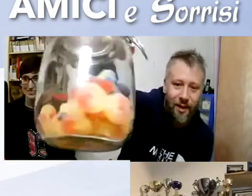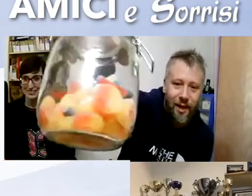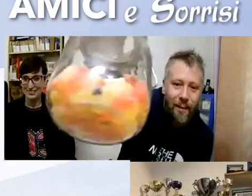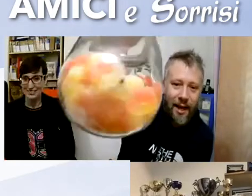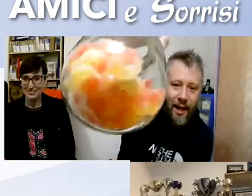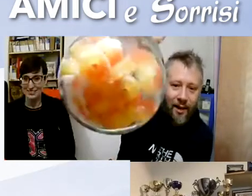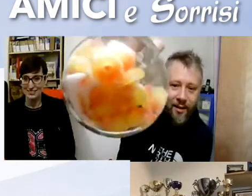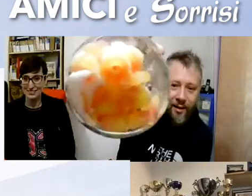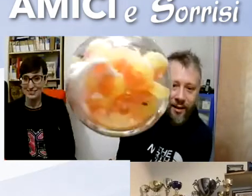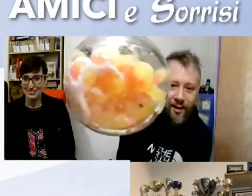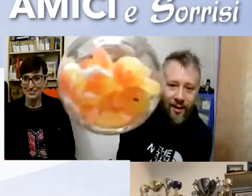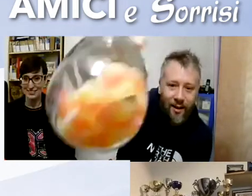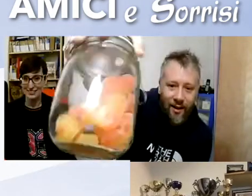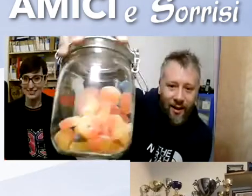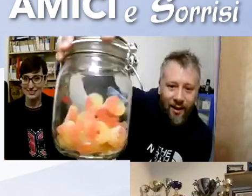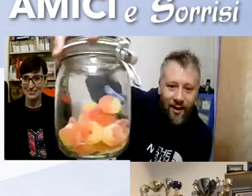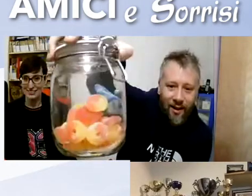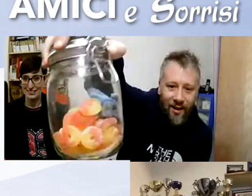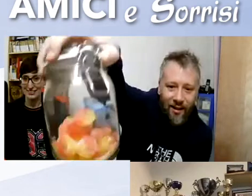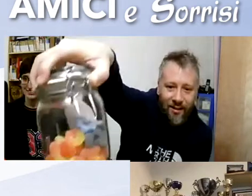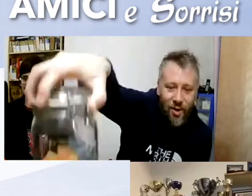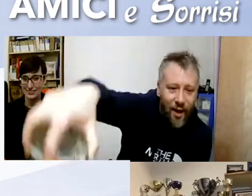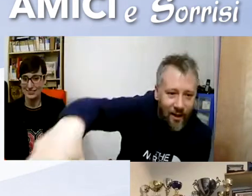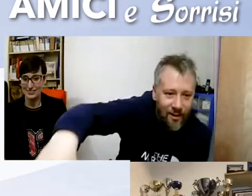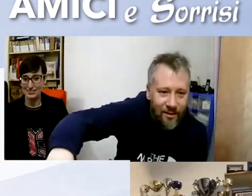Cosa sono? Biscottini. Ah, le caramelle buone.